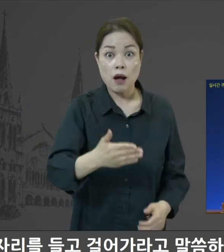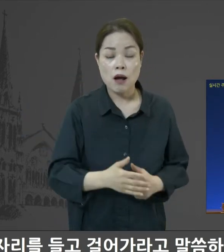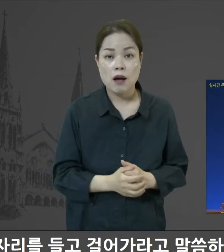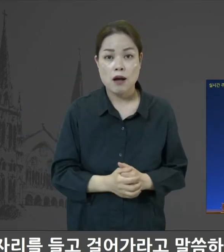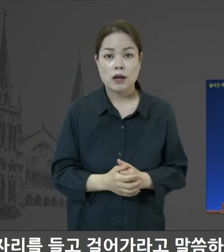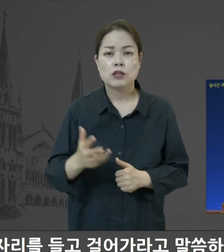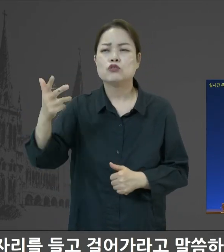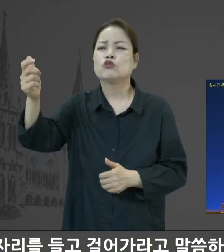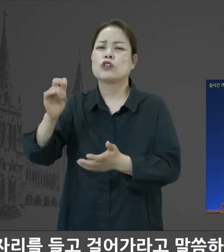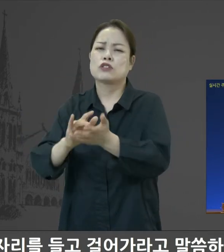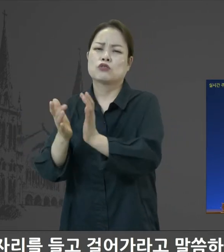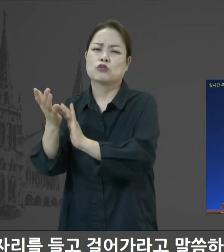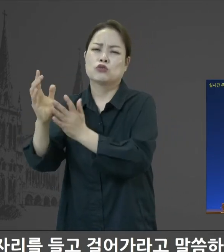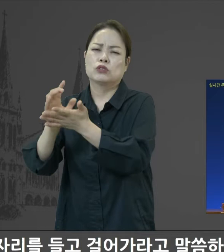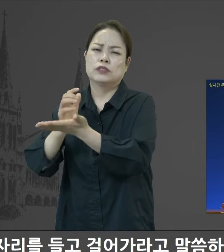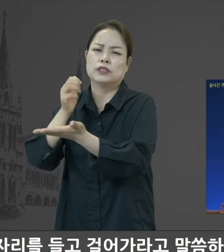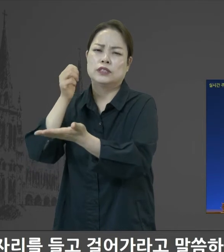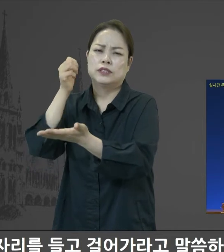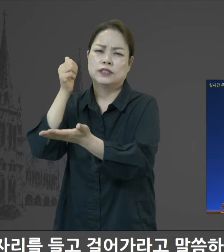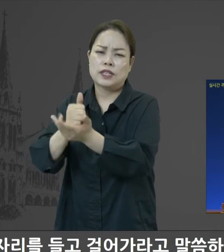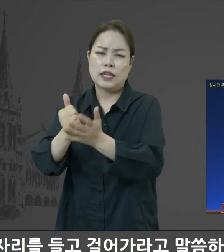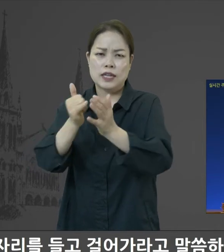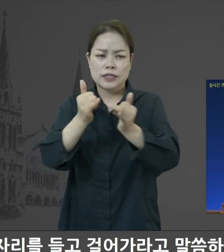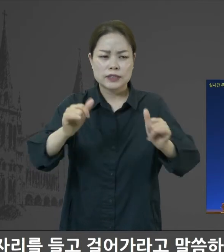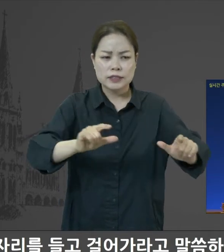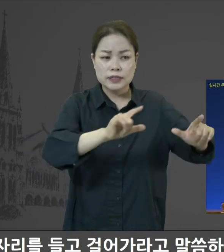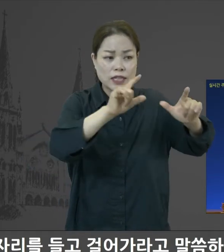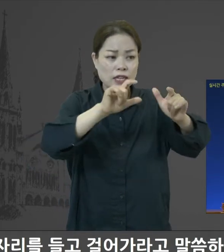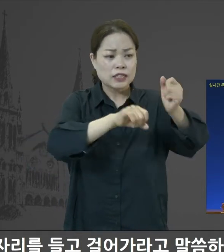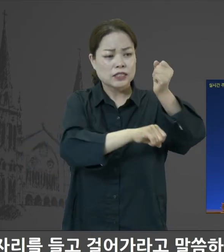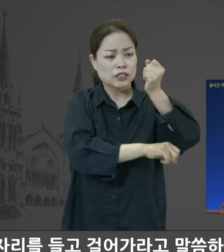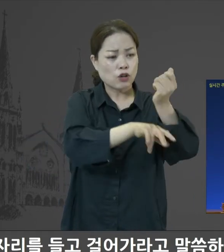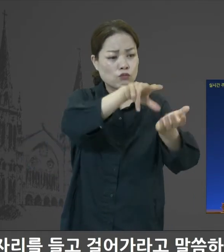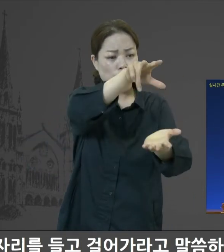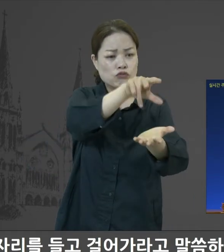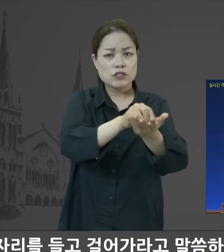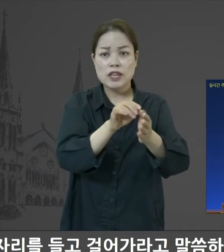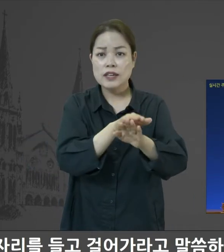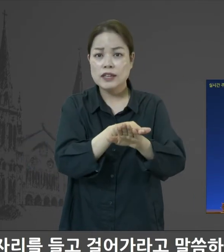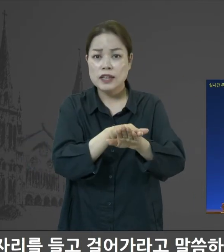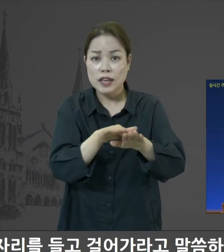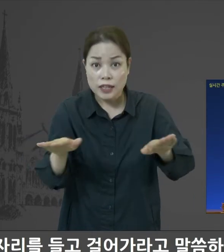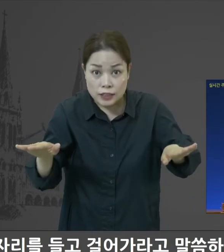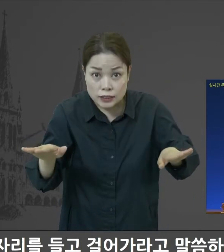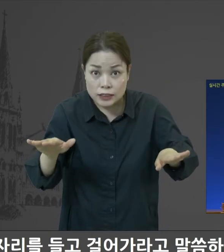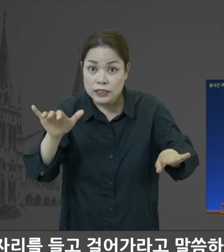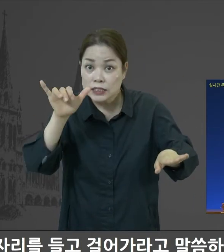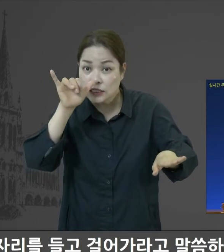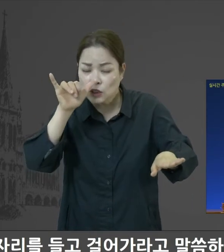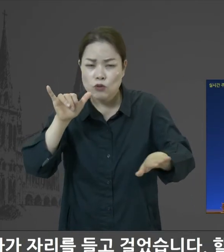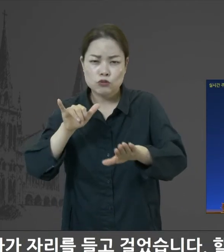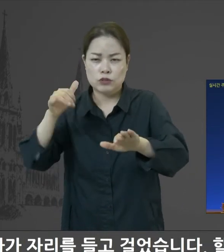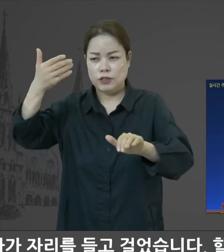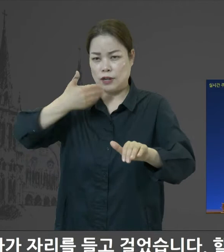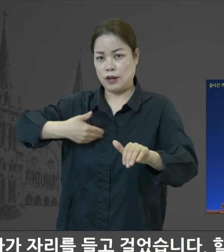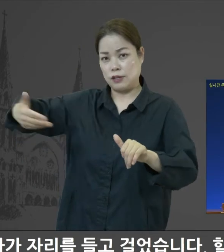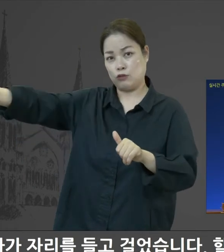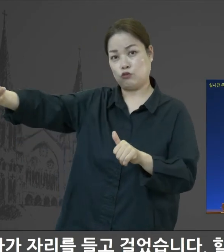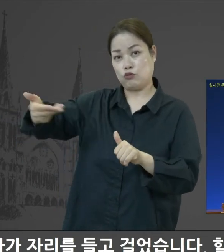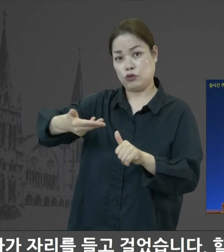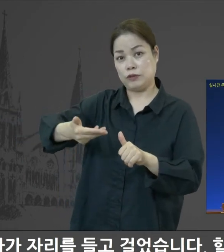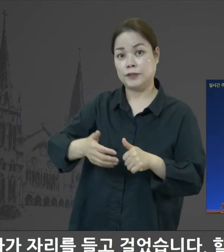우리 주 예수 그리스도께 인생의 근원적인 문제에 대한 해결책이 있다는 것을 우리에게 알려주고